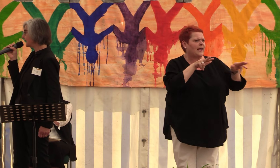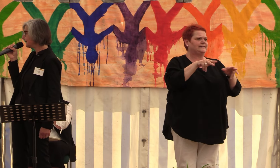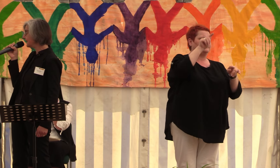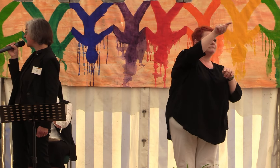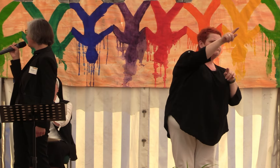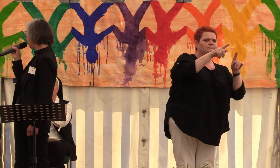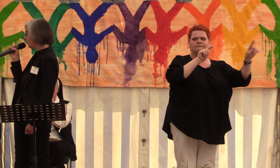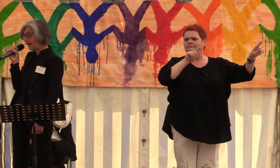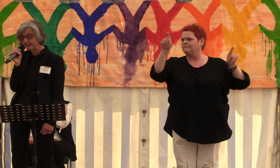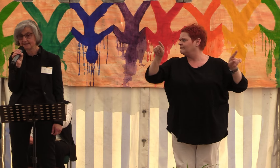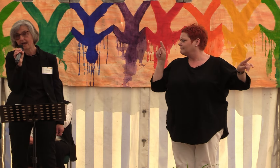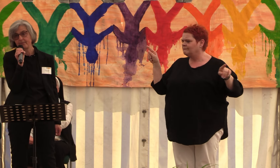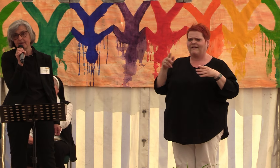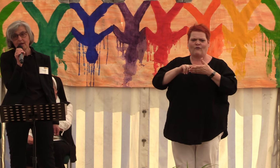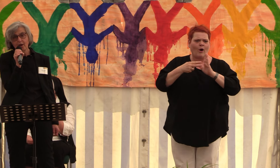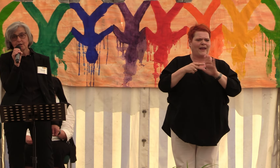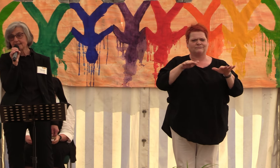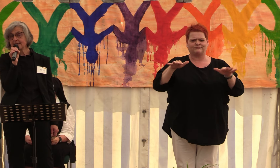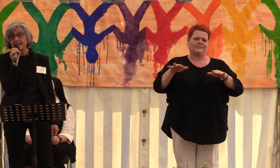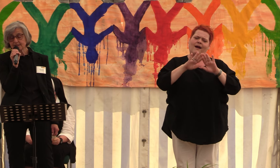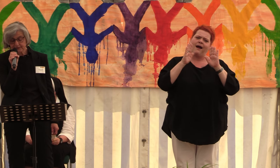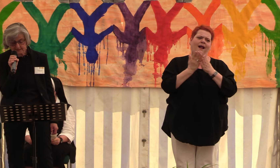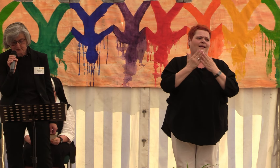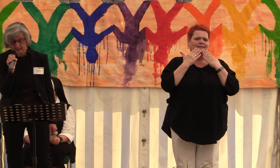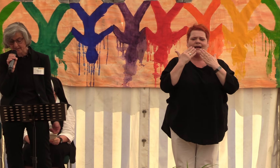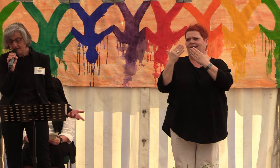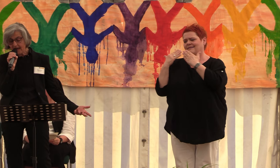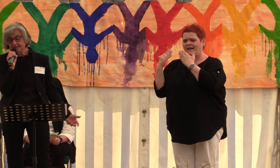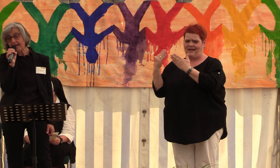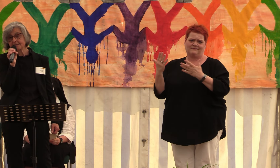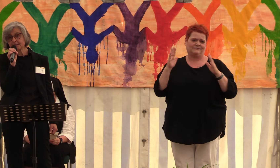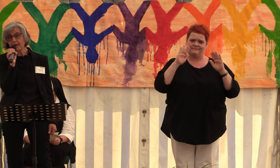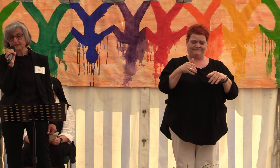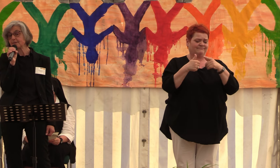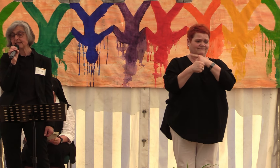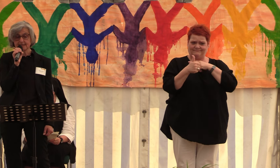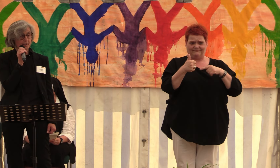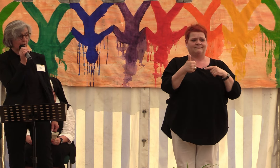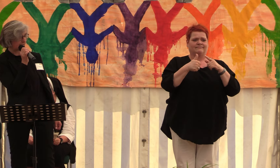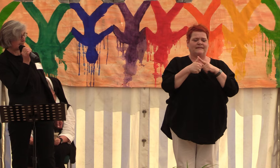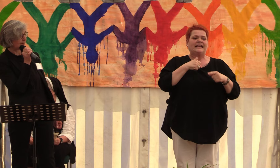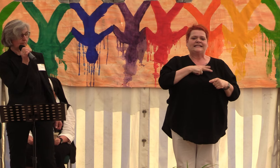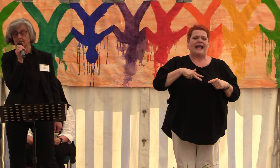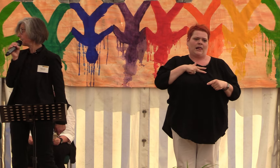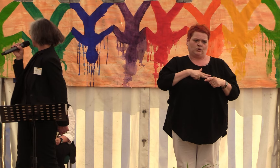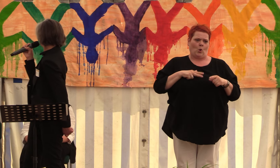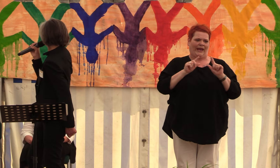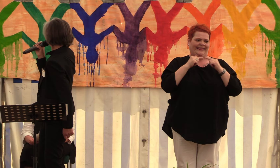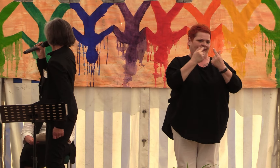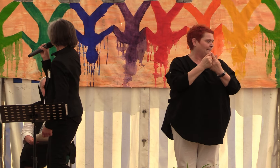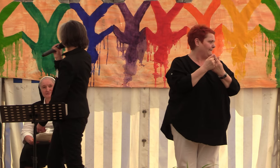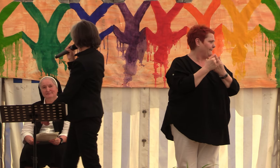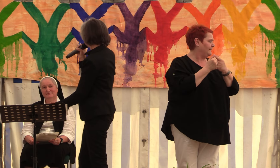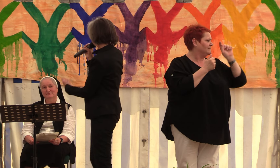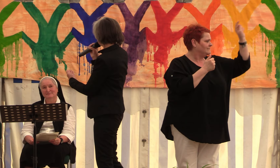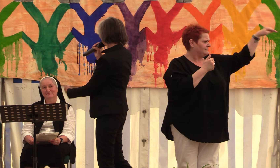Vorfeld organisiert haben, vorbereitet haben. Und das sind ganz viele zu nennen. Als erstes bei unserem Seelsorgeteam, die